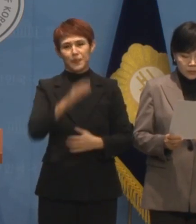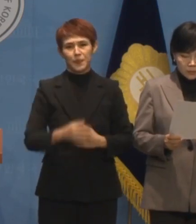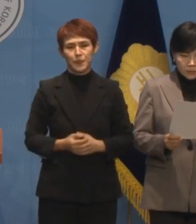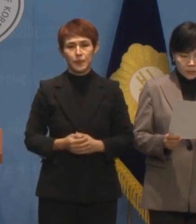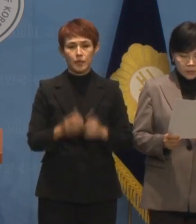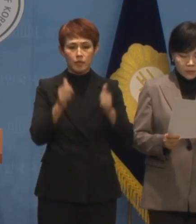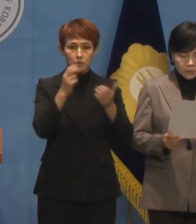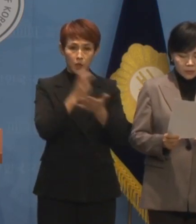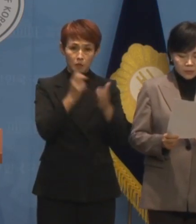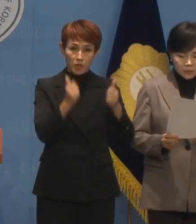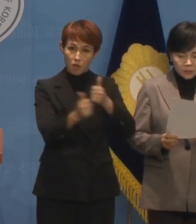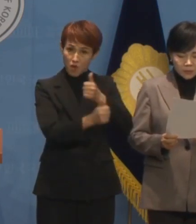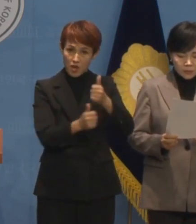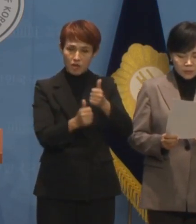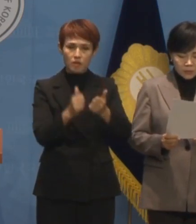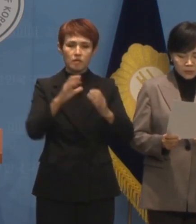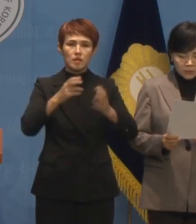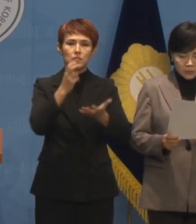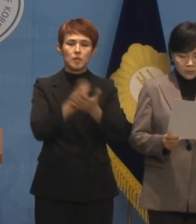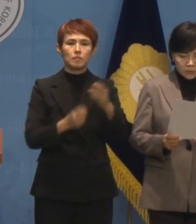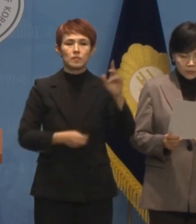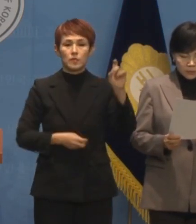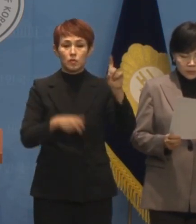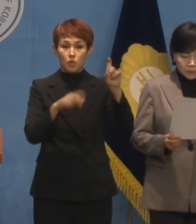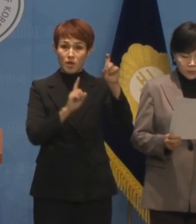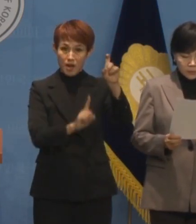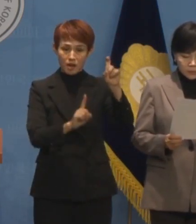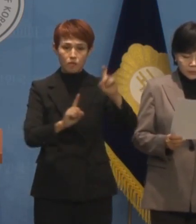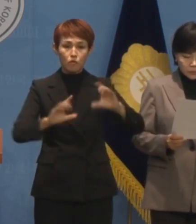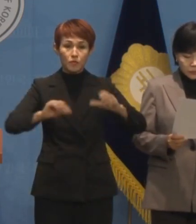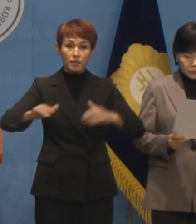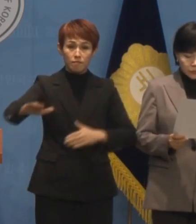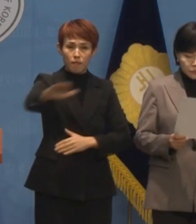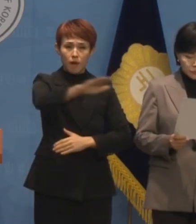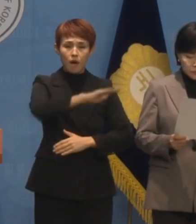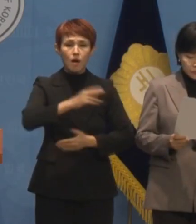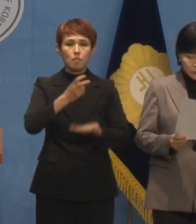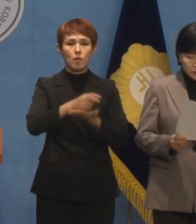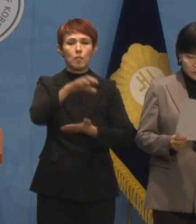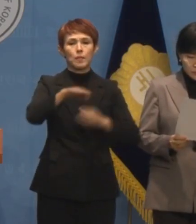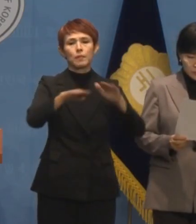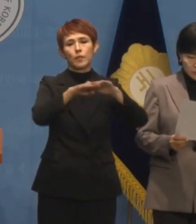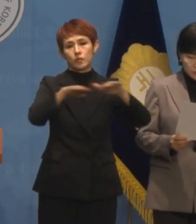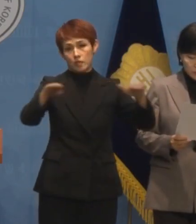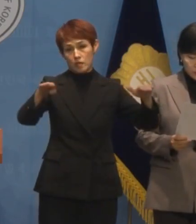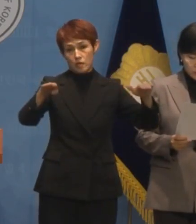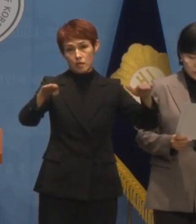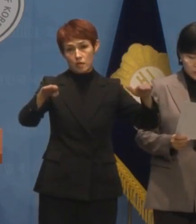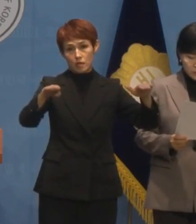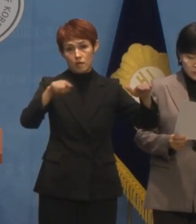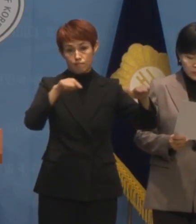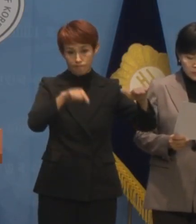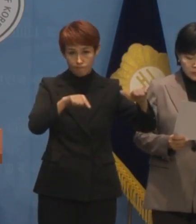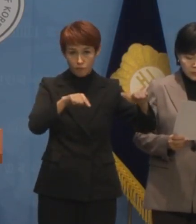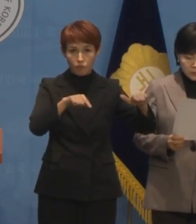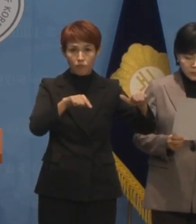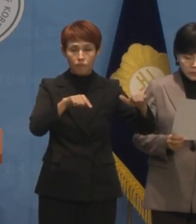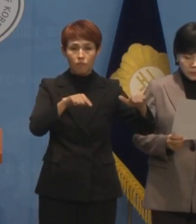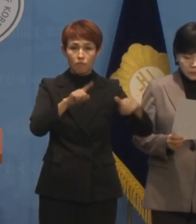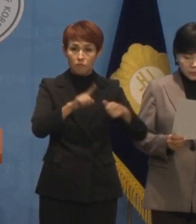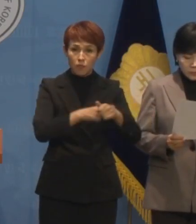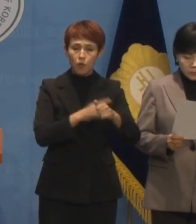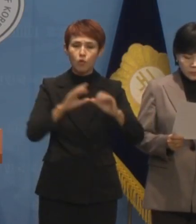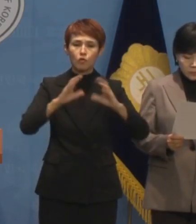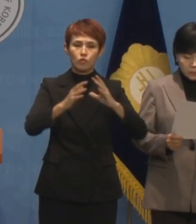법사위는 헌법 제11조 제1항 모든 국민은 법 앞에 평등하다는 헌법 정신 아래 국민과